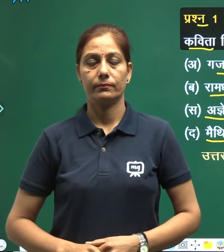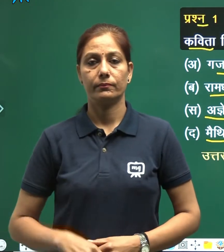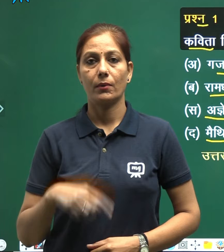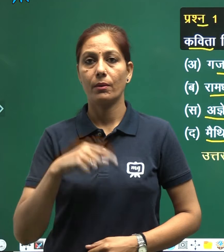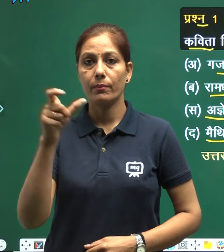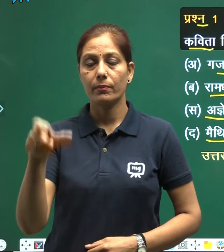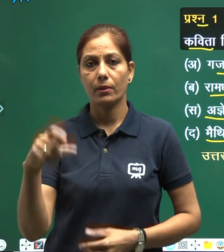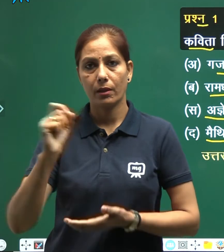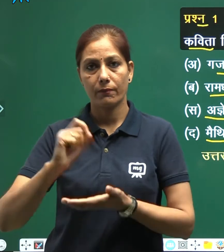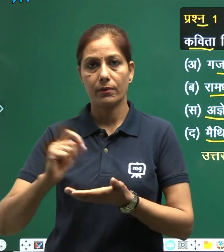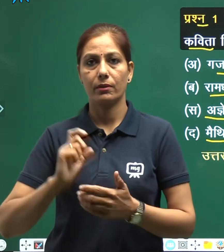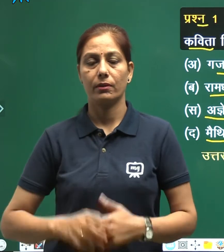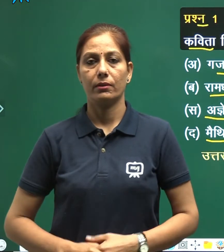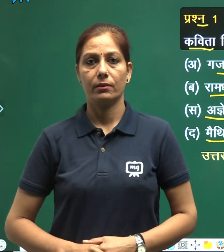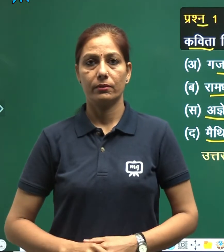इन्होंने यह कविता लिखी है।